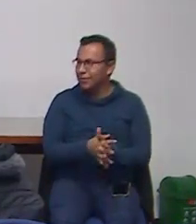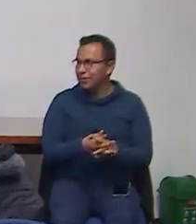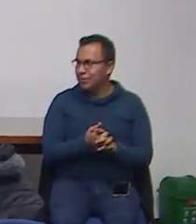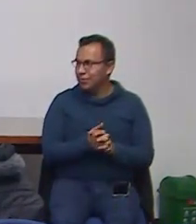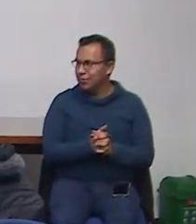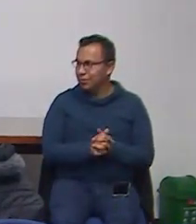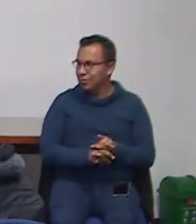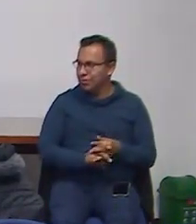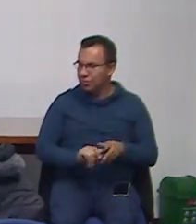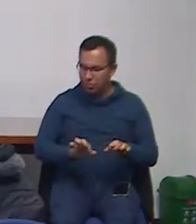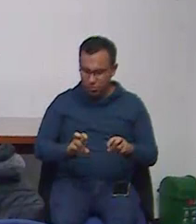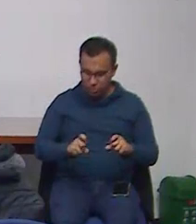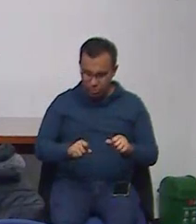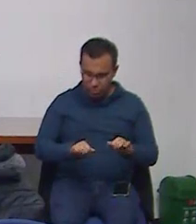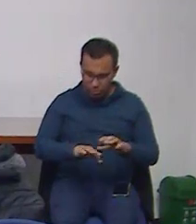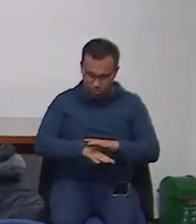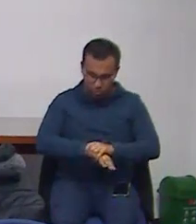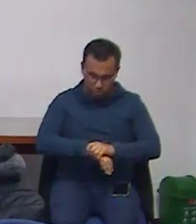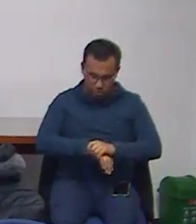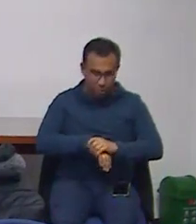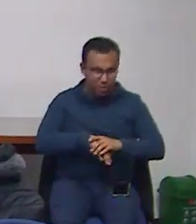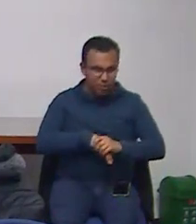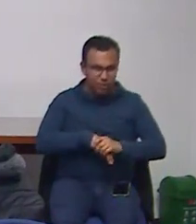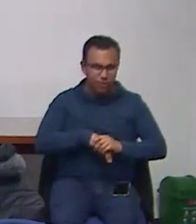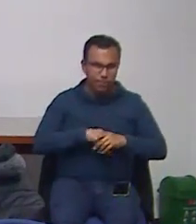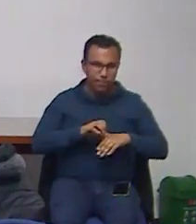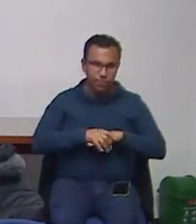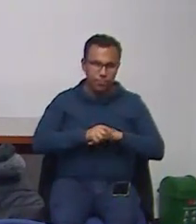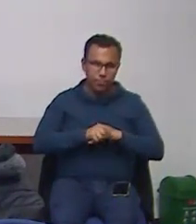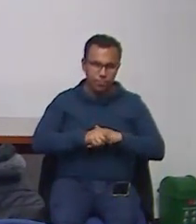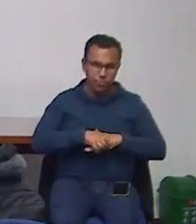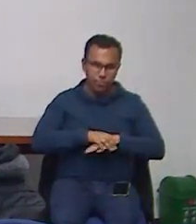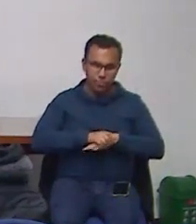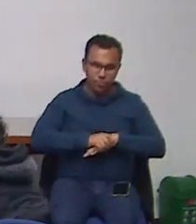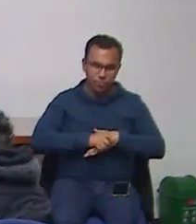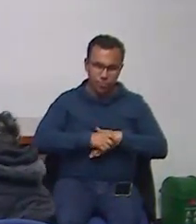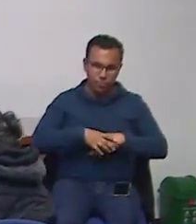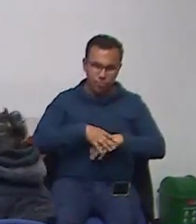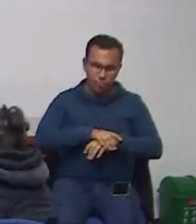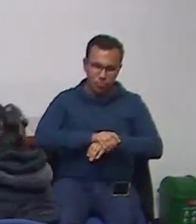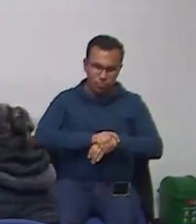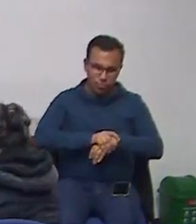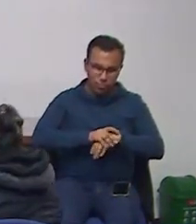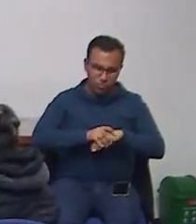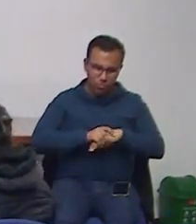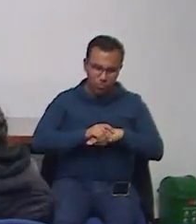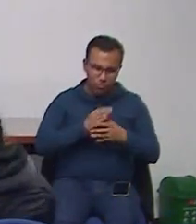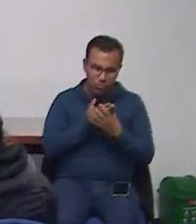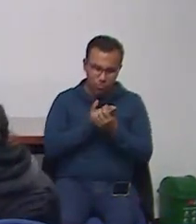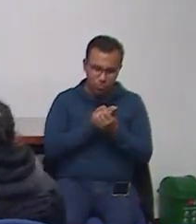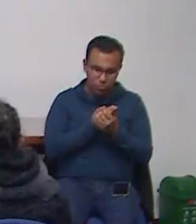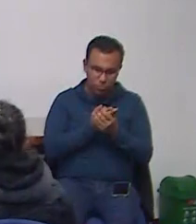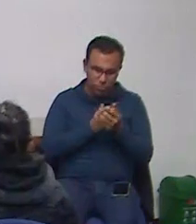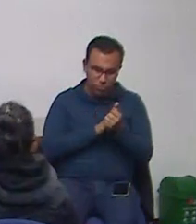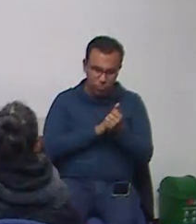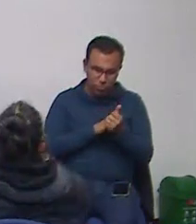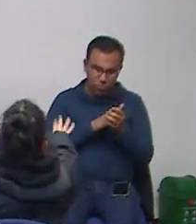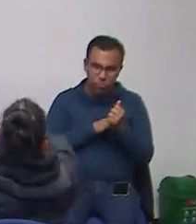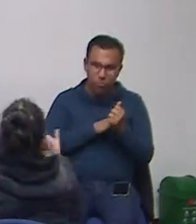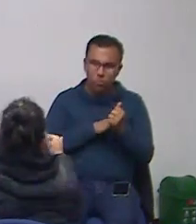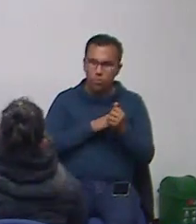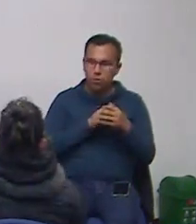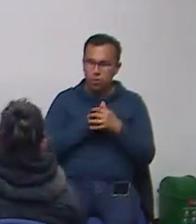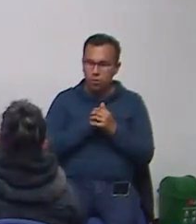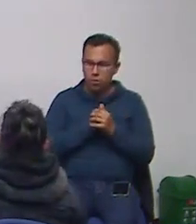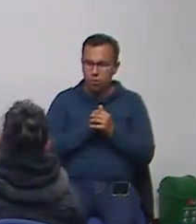empiezan a elegir el contexto donde van a hacer su proyecto y la línea porque la la lic inatura tiene cinco líneas de